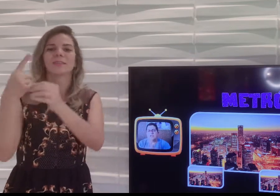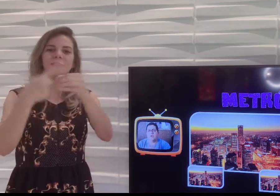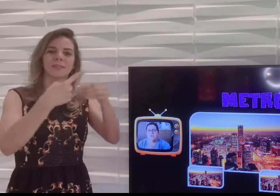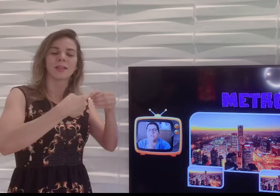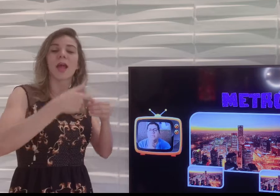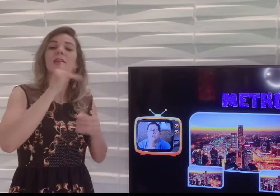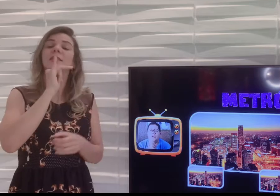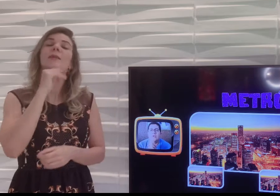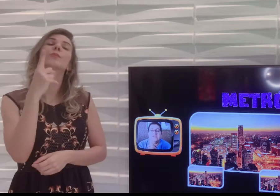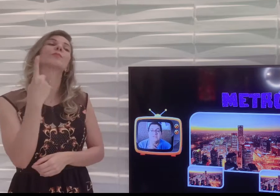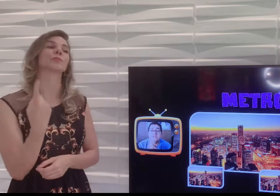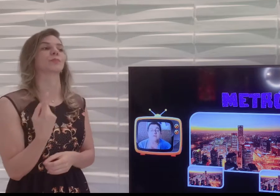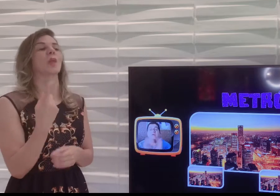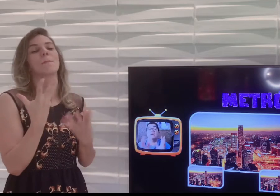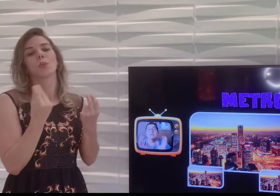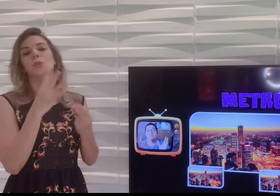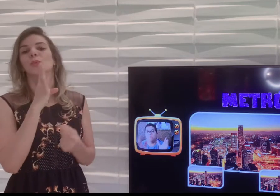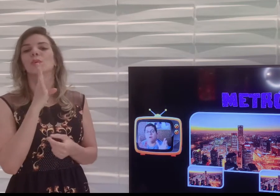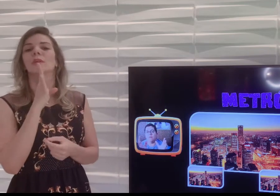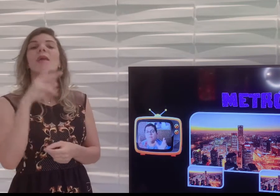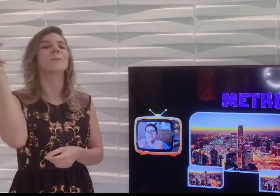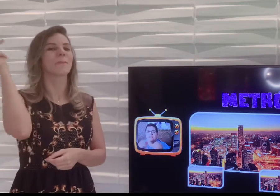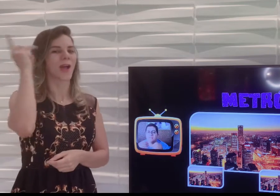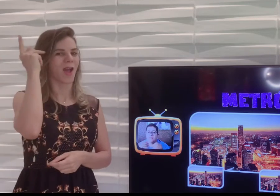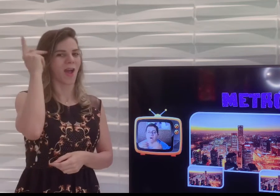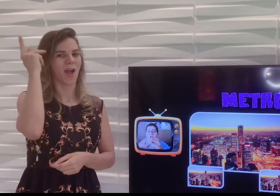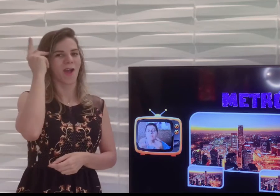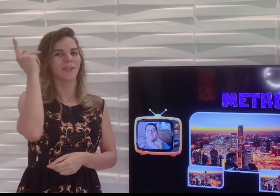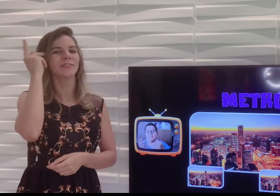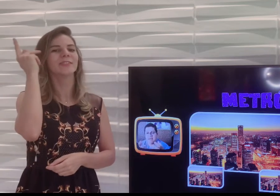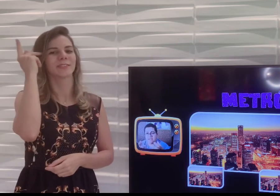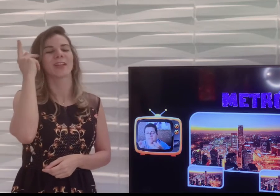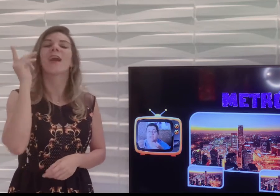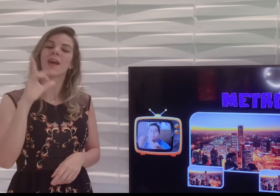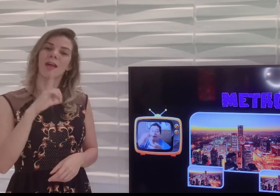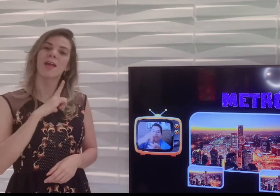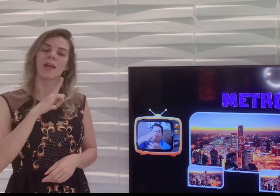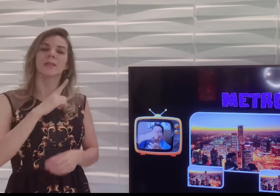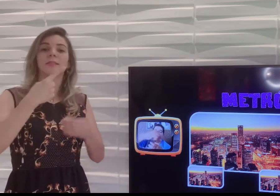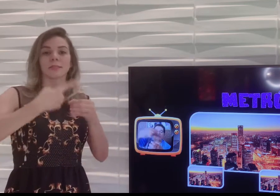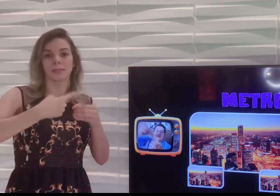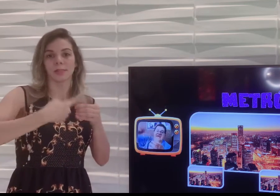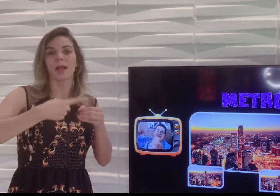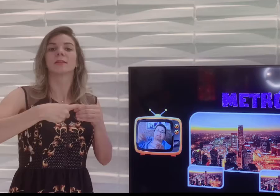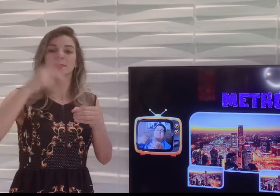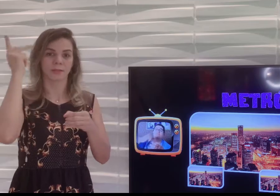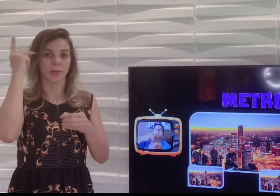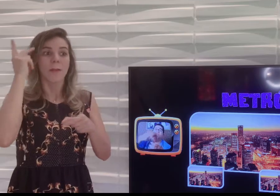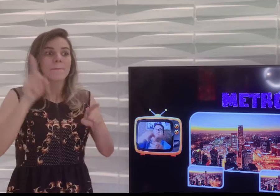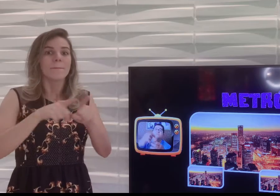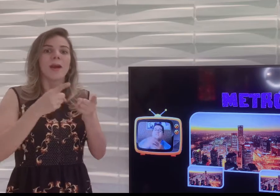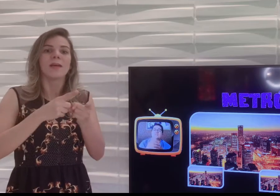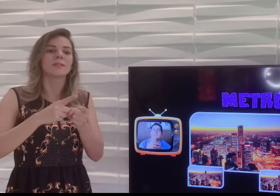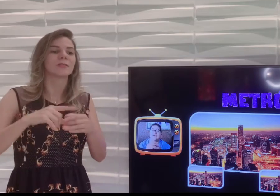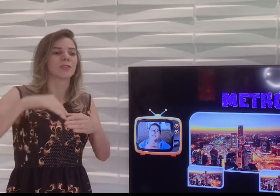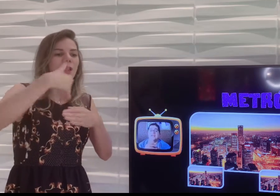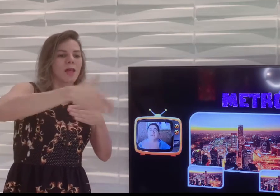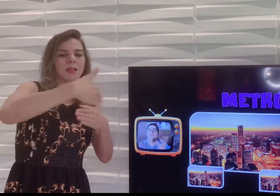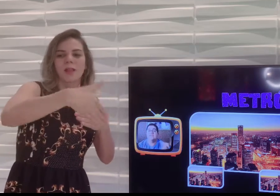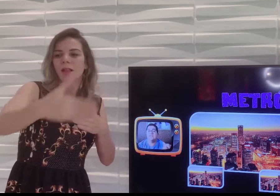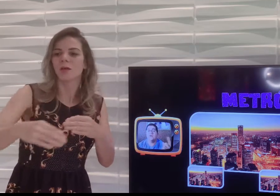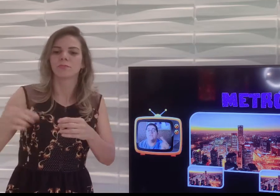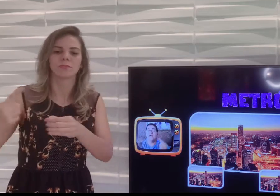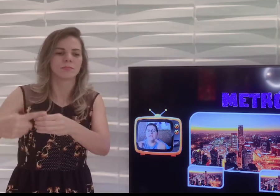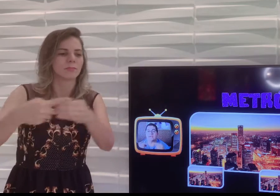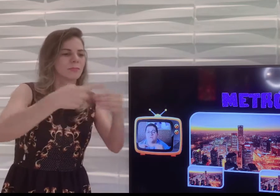exemplo de metrópole muito conhecido é São Paulo. São Paulo é uma cidade, mas em volta dela tem diversas outras cidades